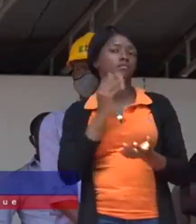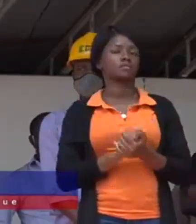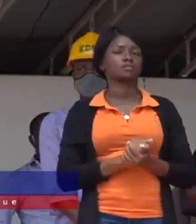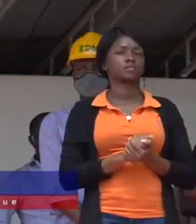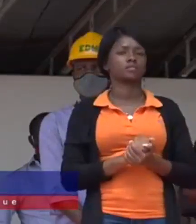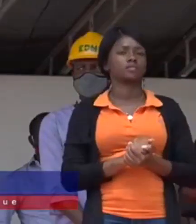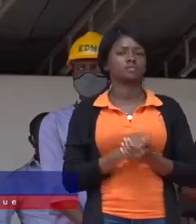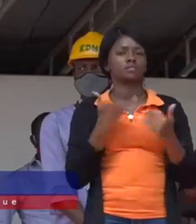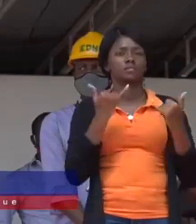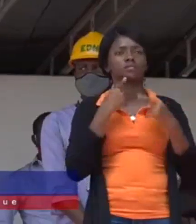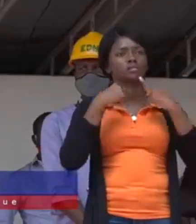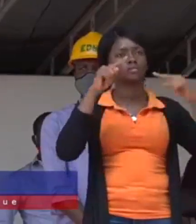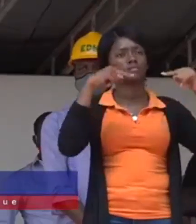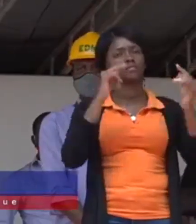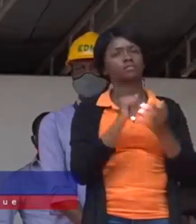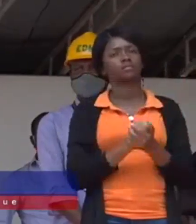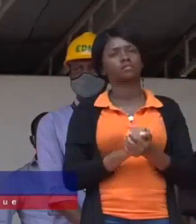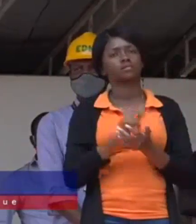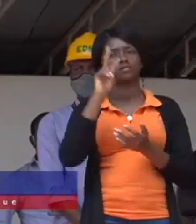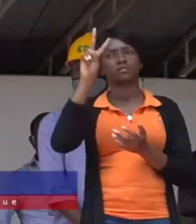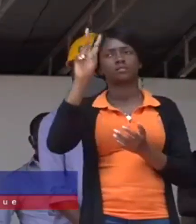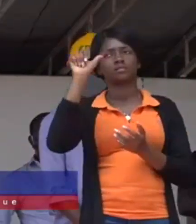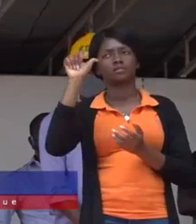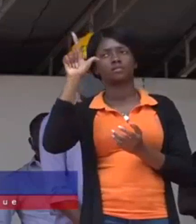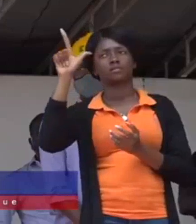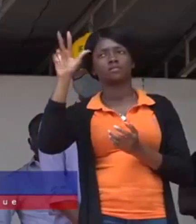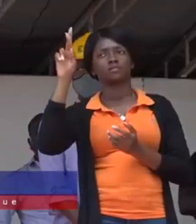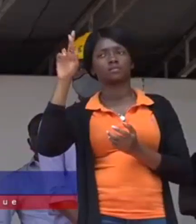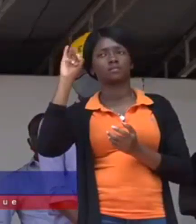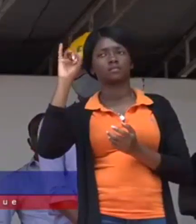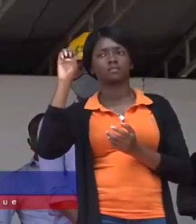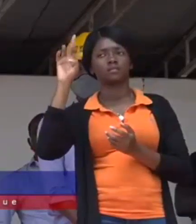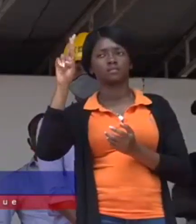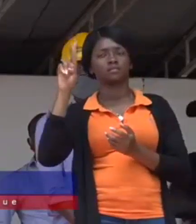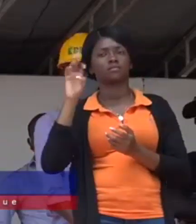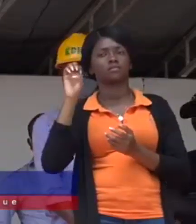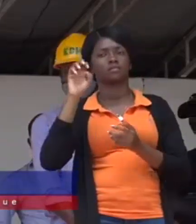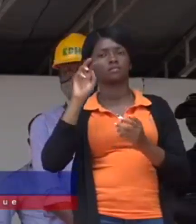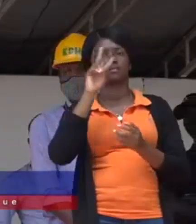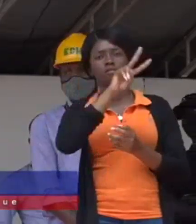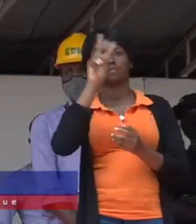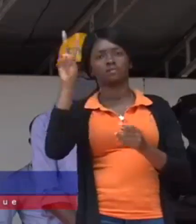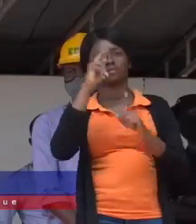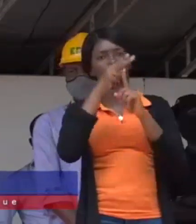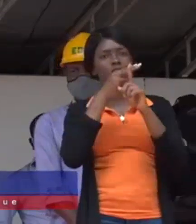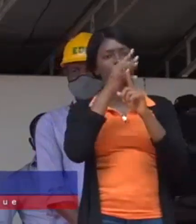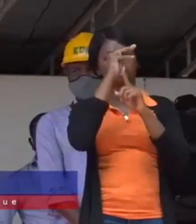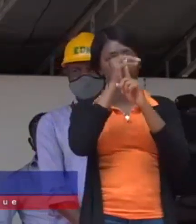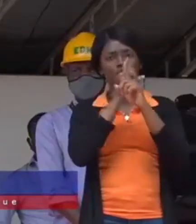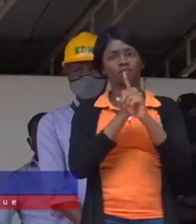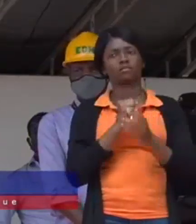m'a annoncé nous là. Ma valier le 22 mars. C'est dans la lumière, je montre. Je dis nous ça, mon valier. Je ne vais pas valier